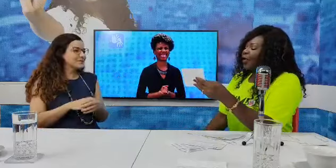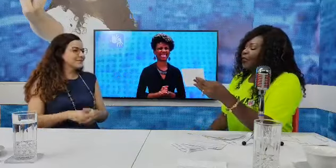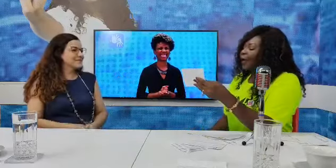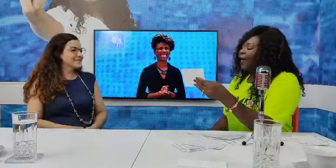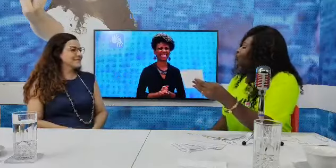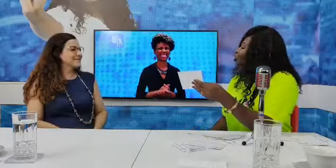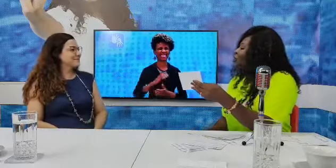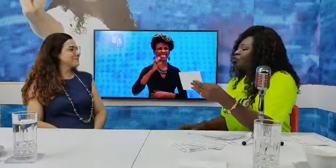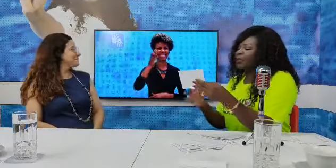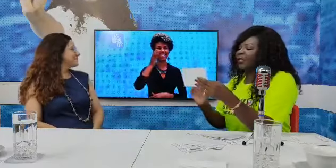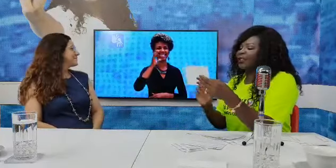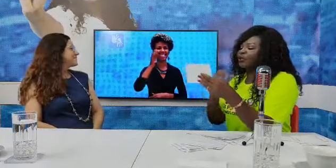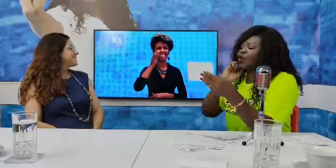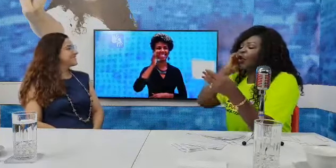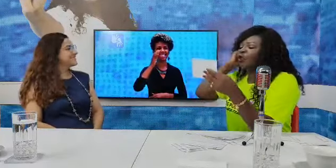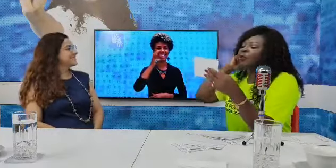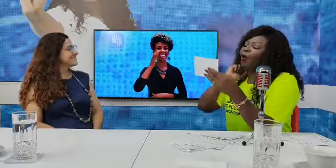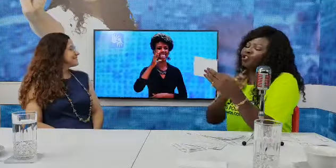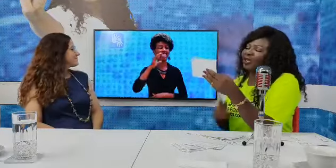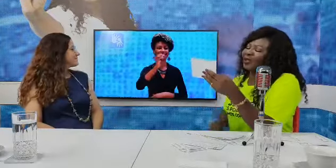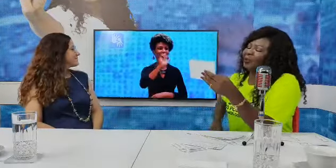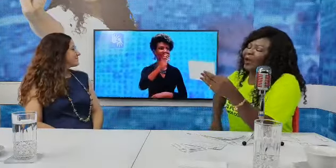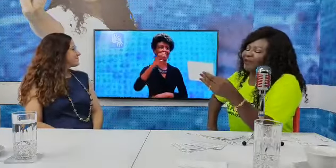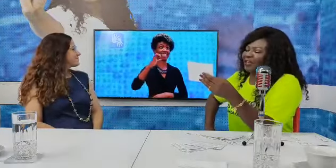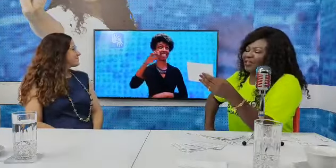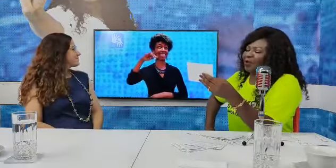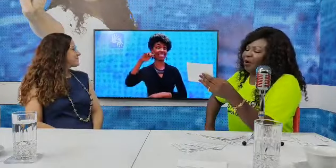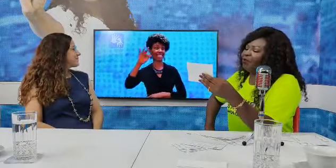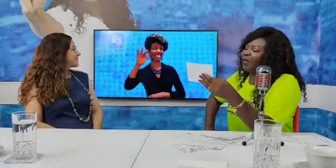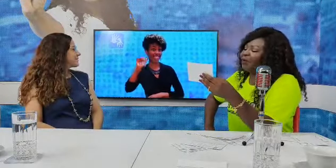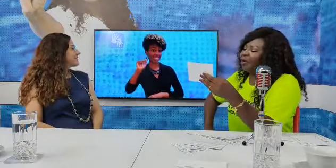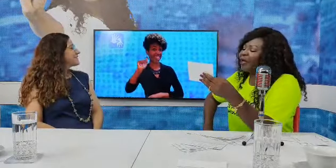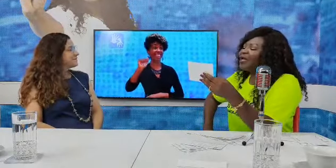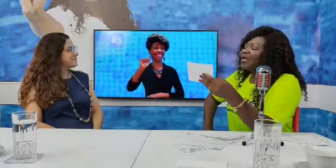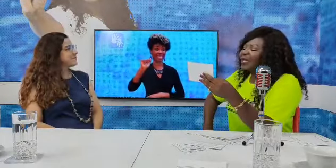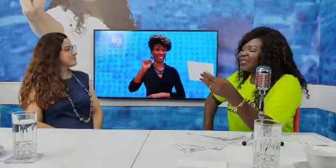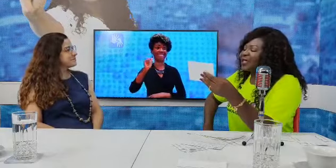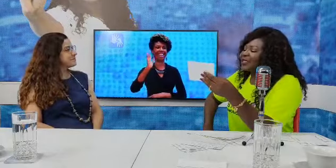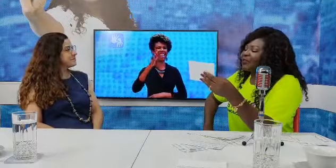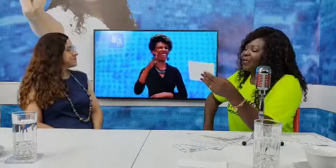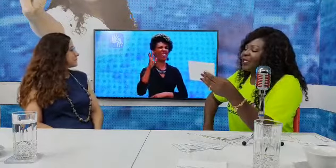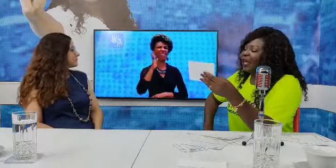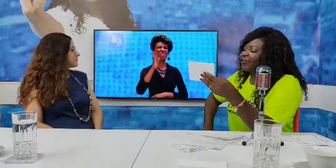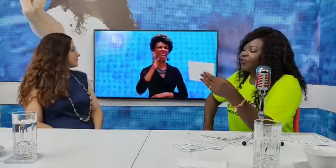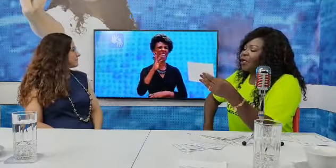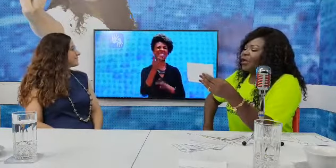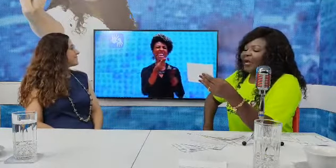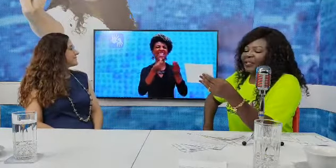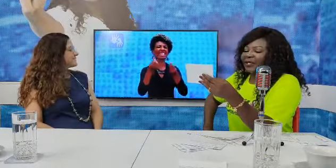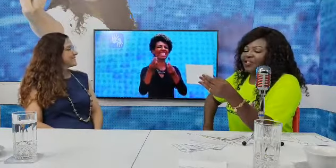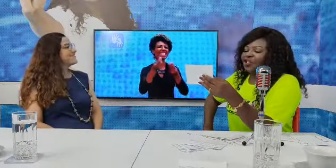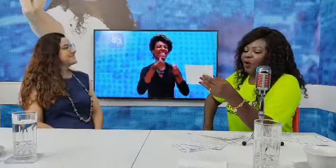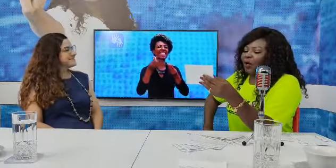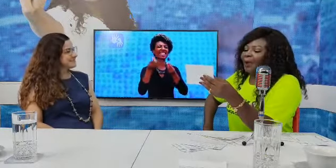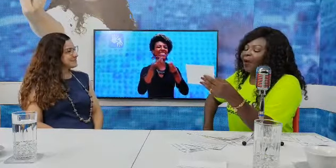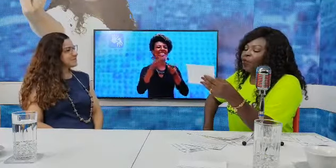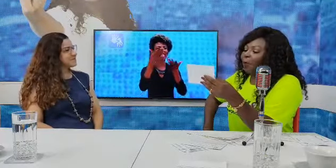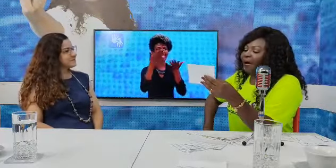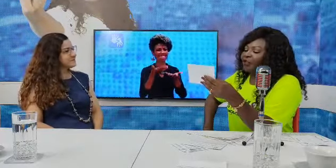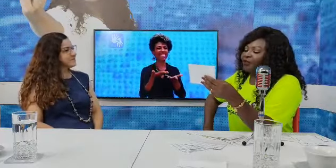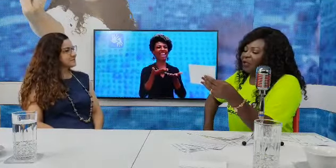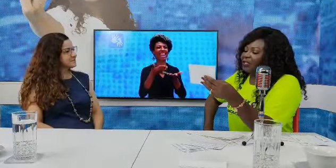Cíntia da Baixinha do Santo Antônio. Poxa, que maravilha esse programa. Vereadora, que sensibilidade essa da senhora